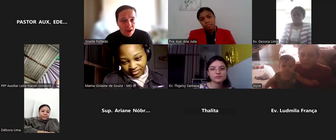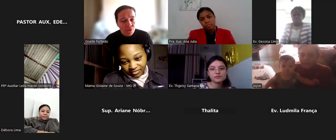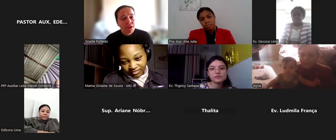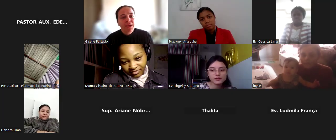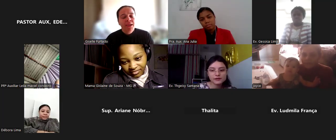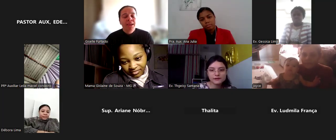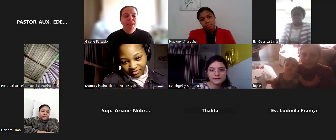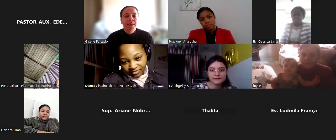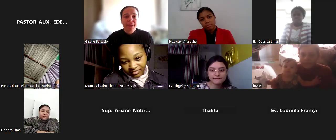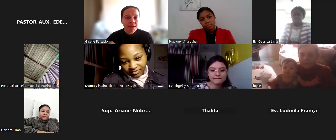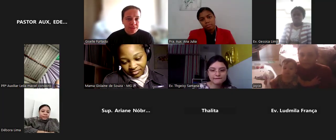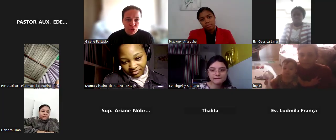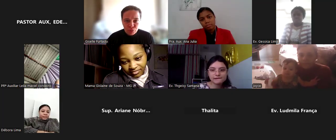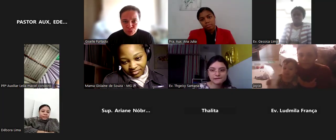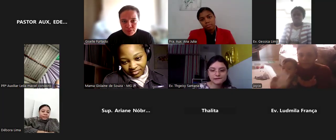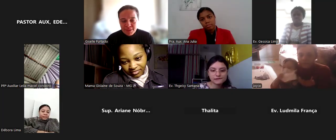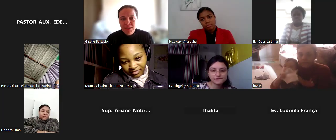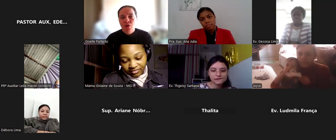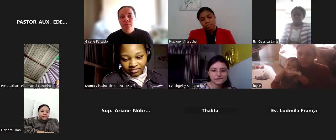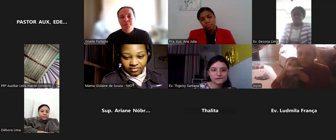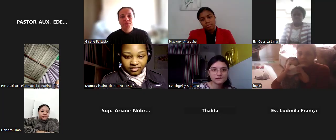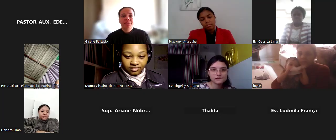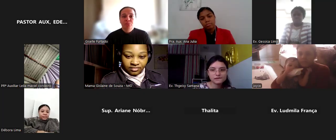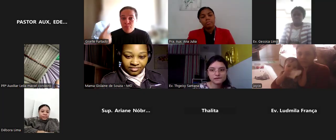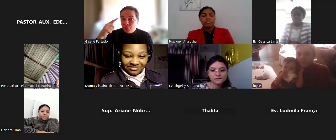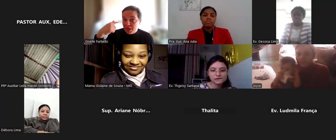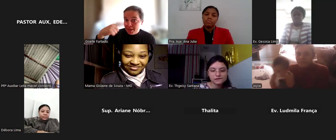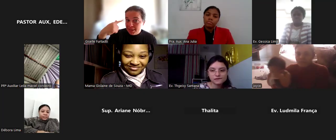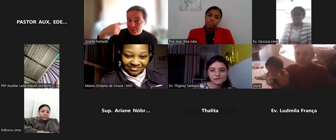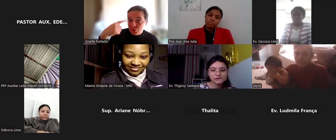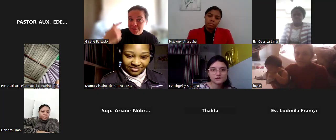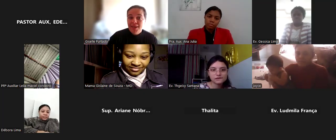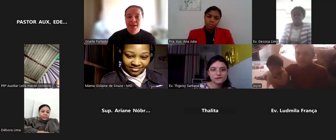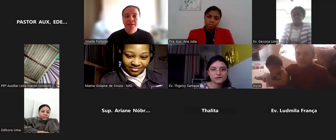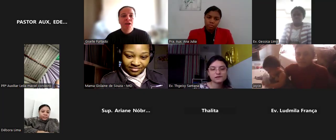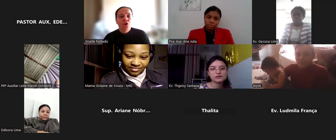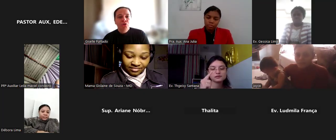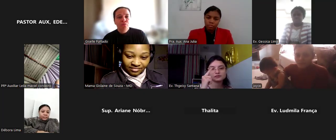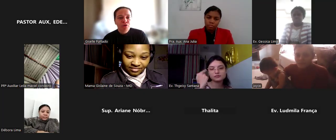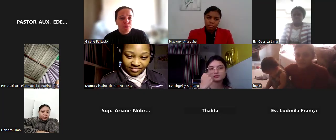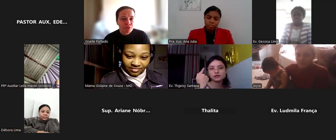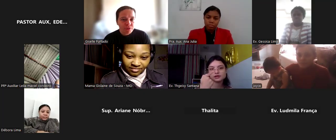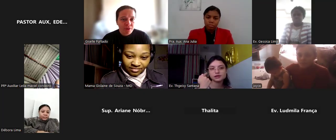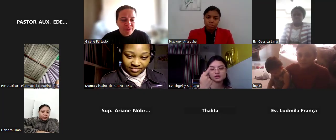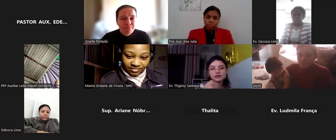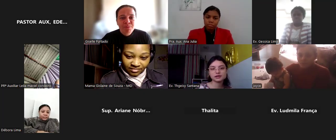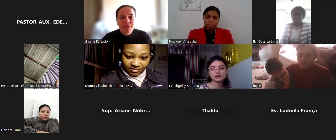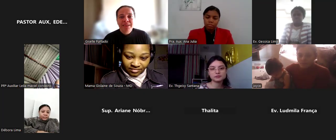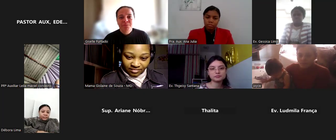sinal, e aqui em casa todo mundo tem sinal. Por exemplo, o meu é esse, Gisele, o do meu esposo, que é o arcebispo Elias